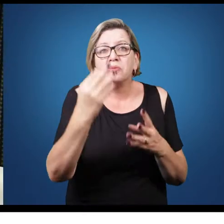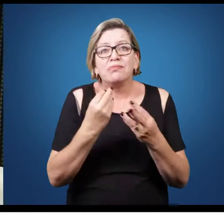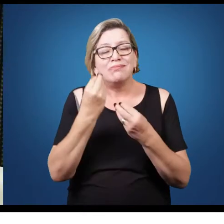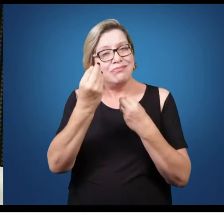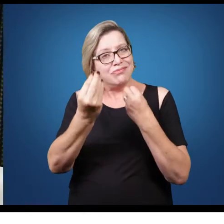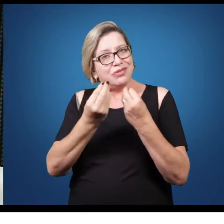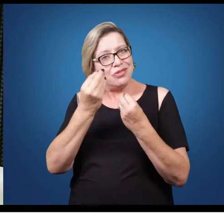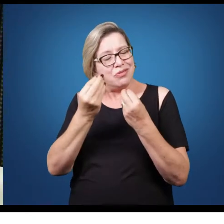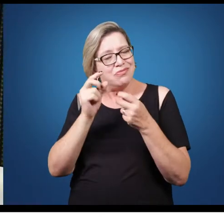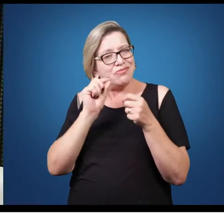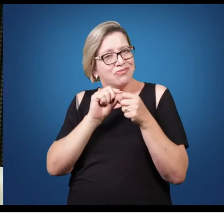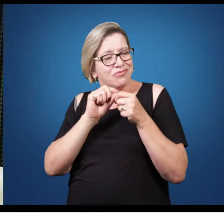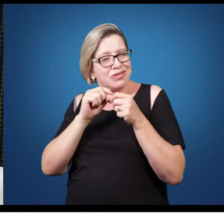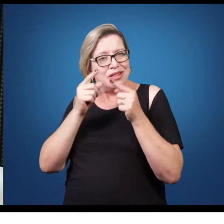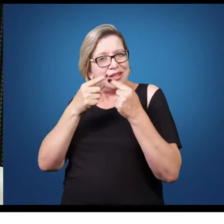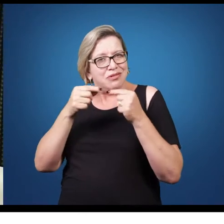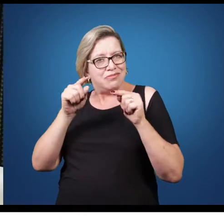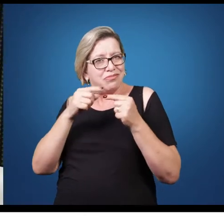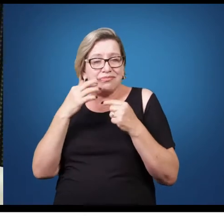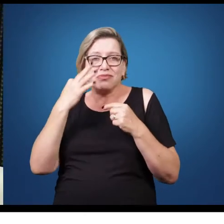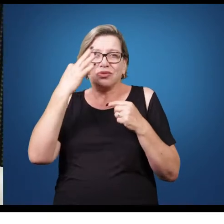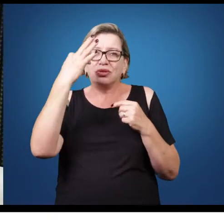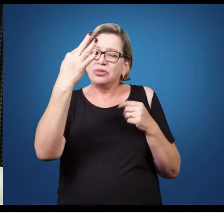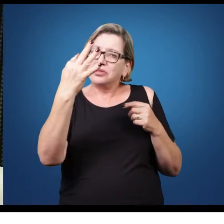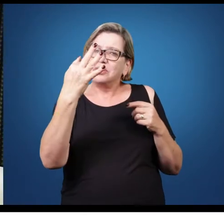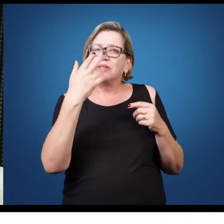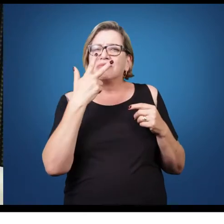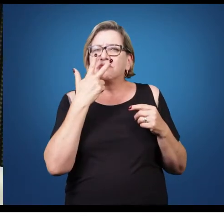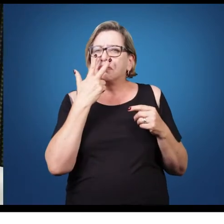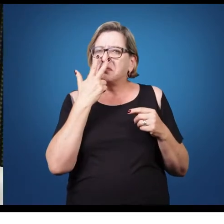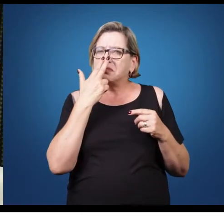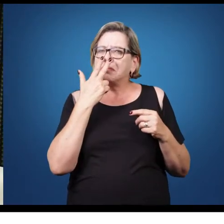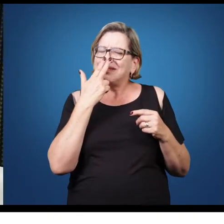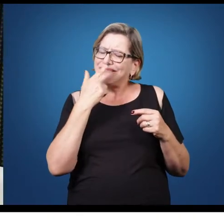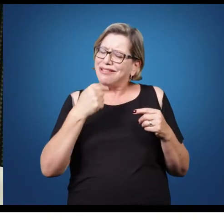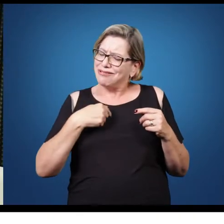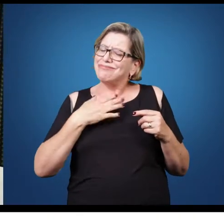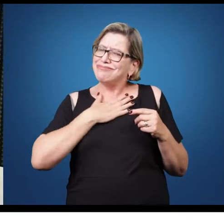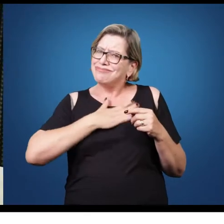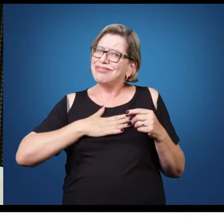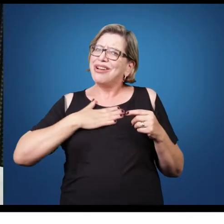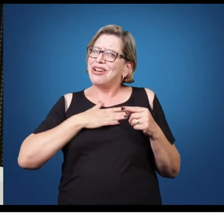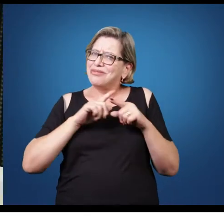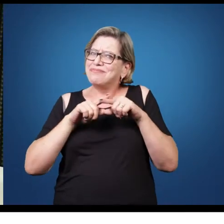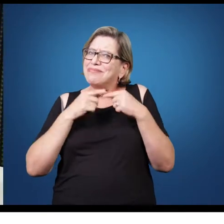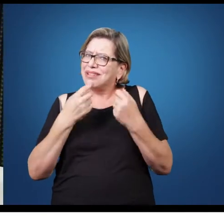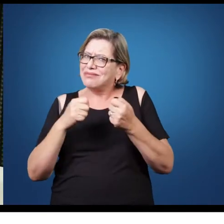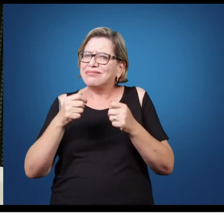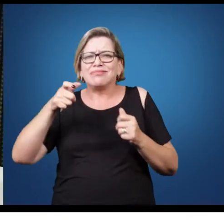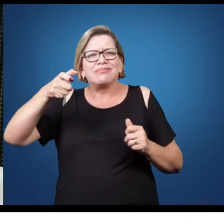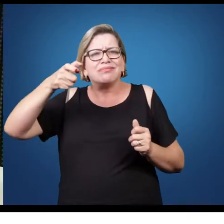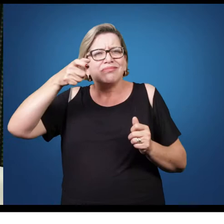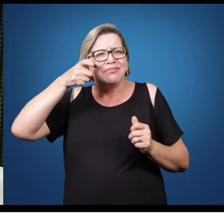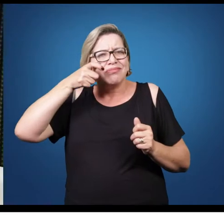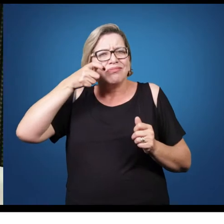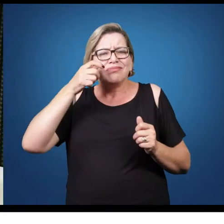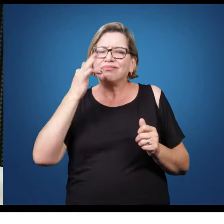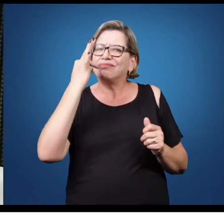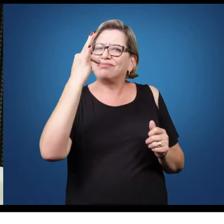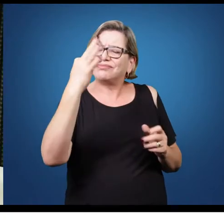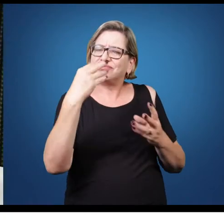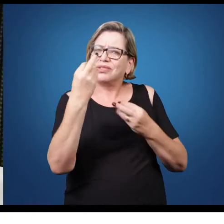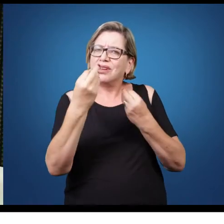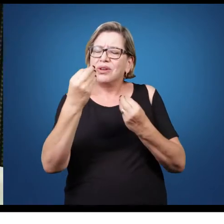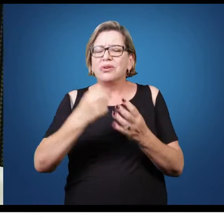à produção musical em seqüência aparentemente parece parece me agrada mas a gente tem que observar os próximos passos